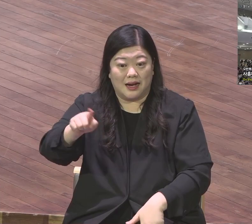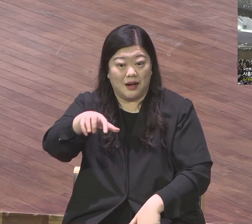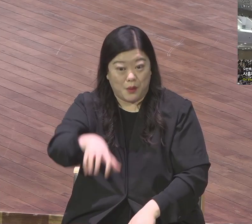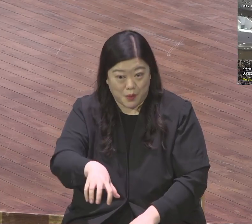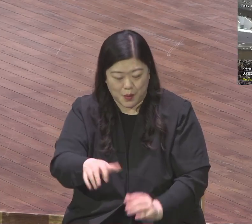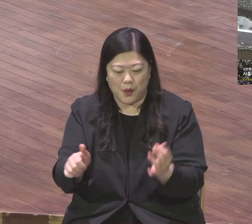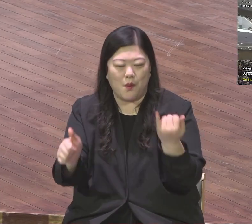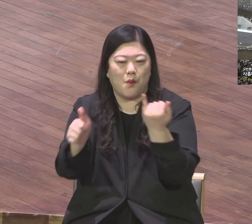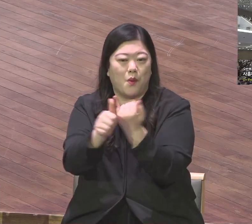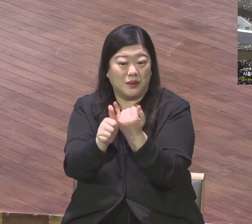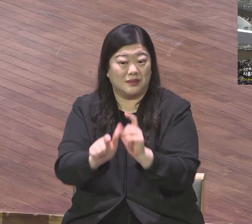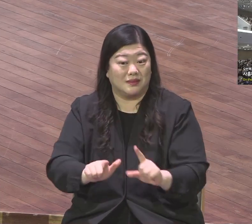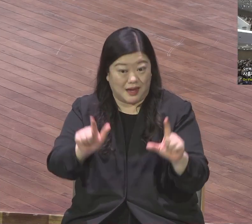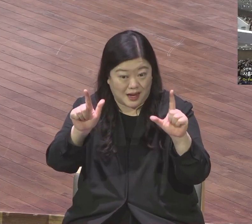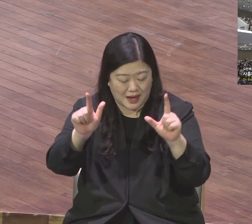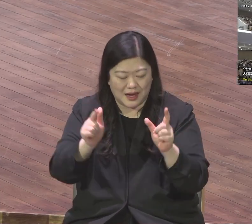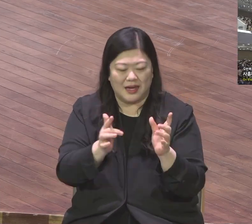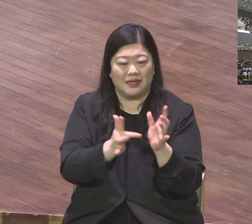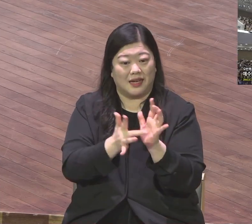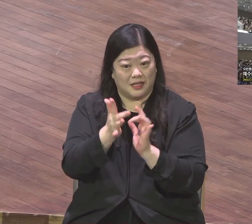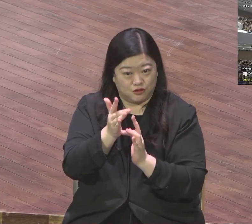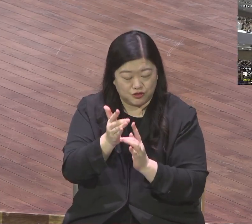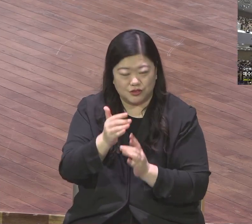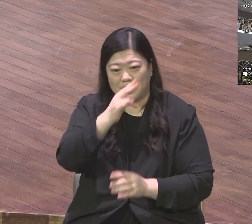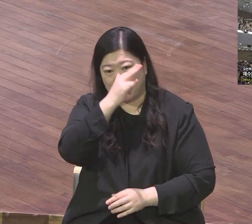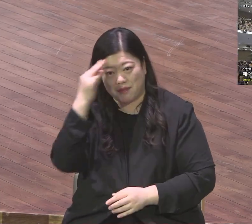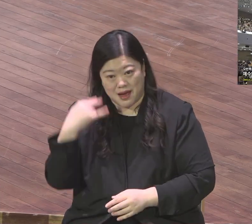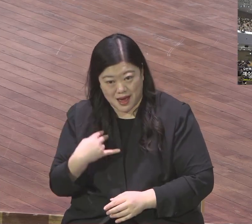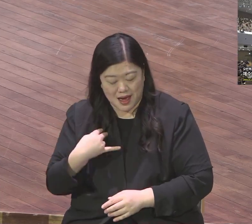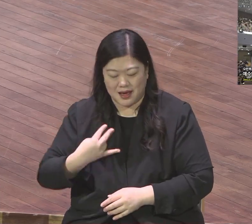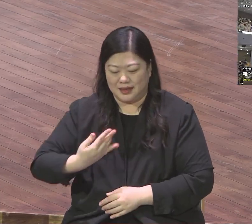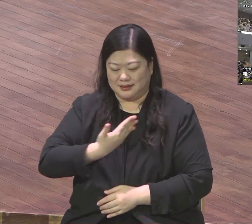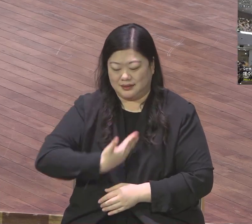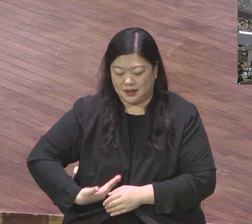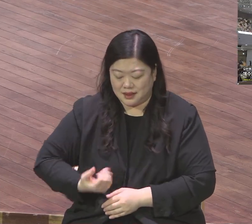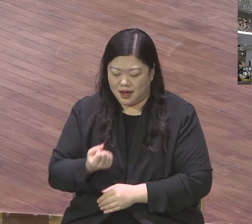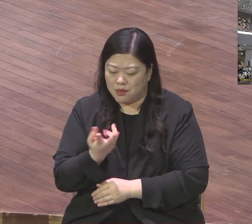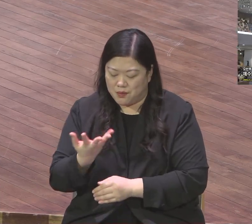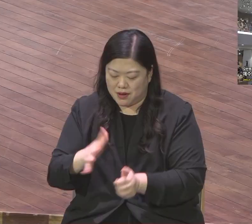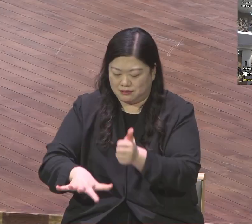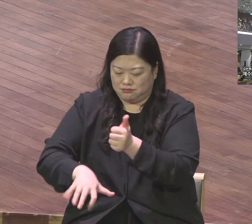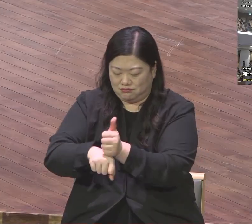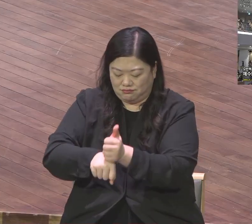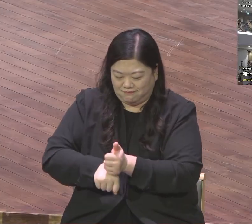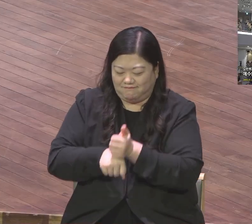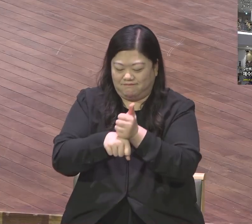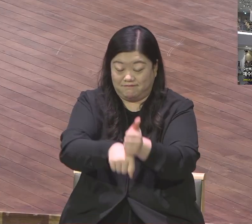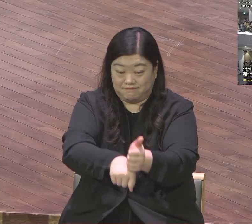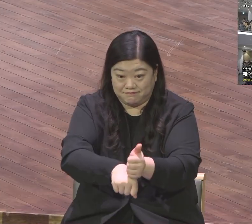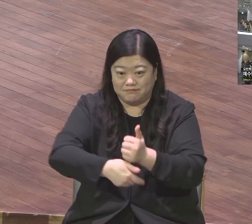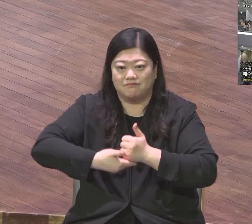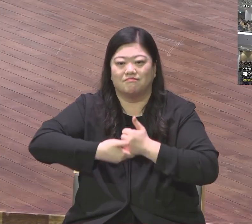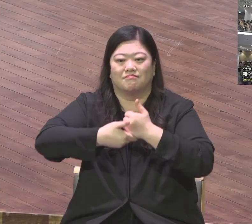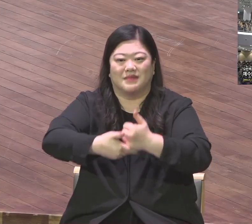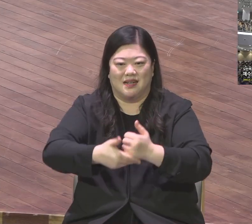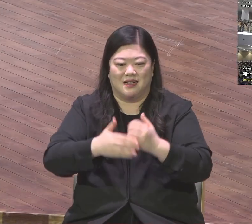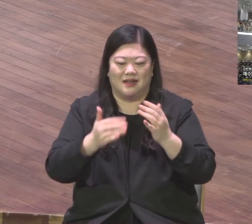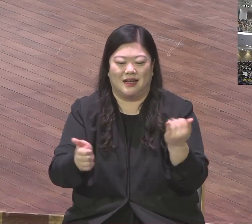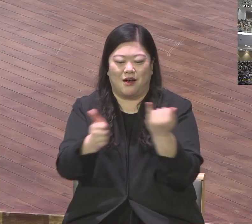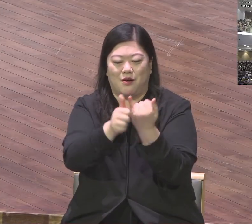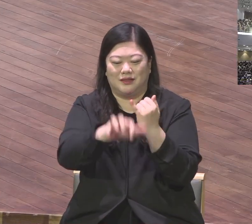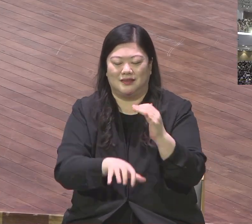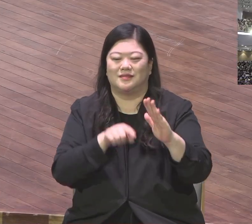있어 예수의 어머니도 거기 계시고 예수와 그 제자들도 혼례의 청함을 받았더니